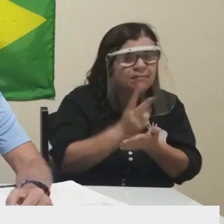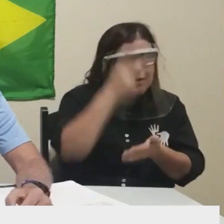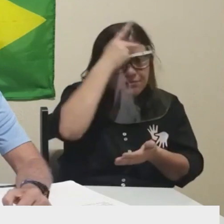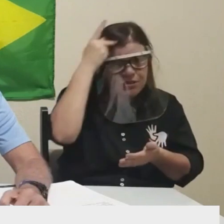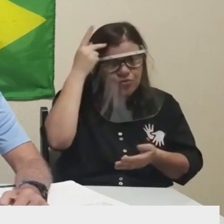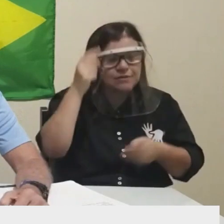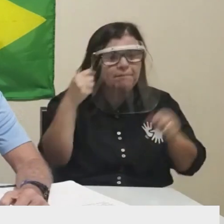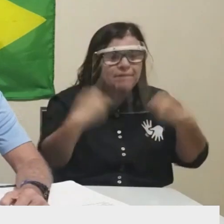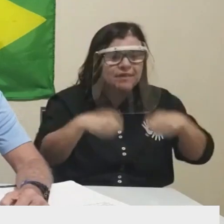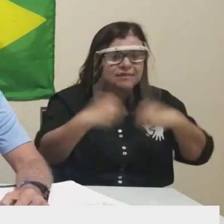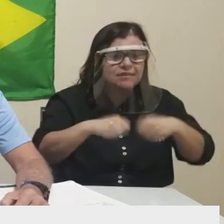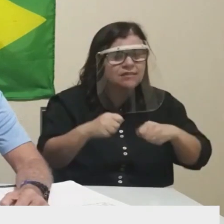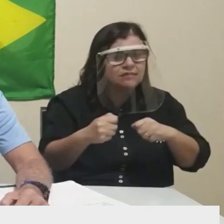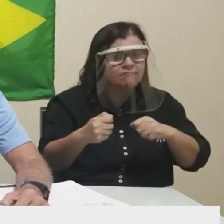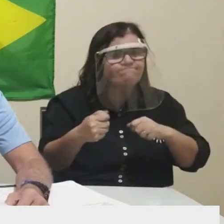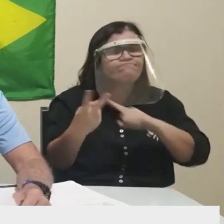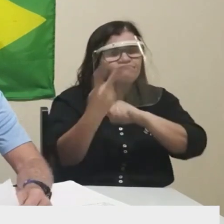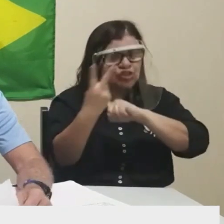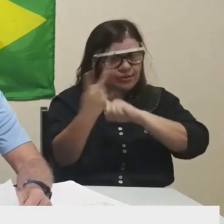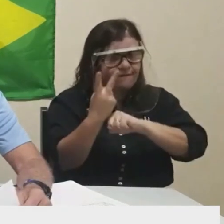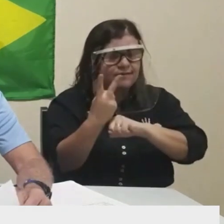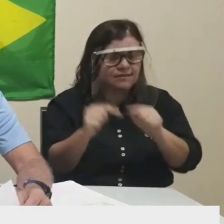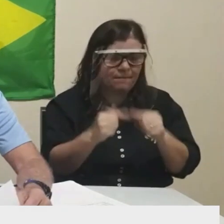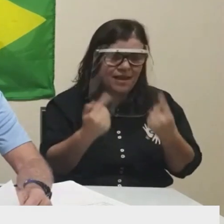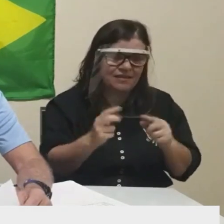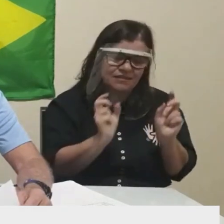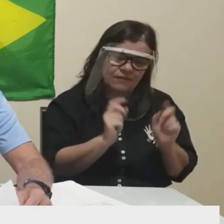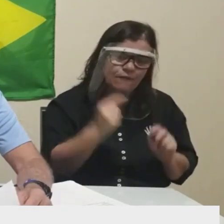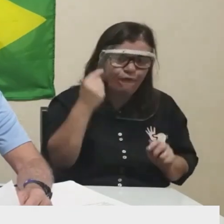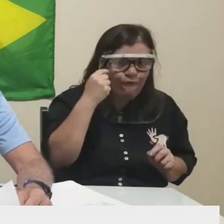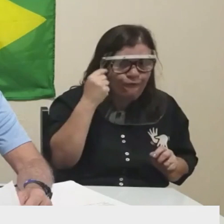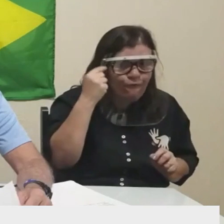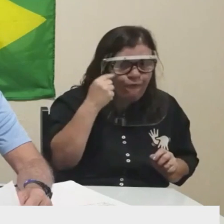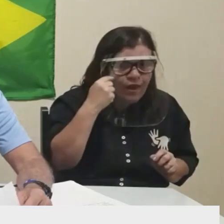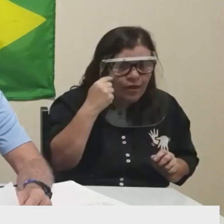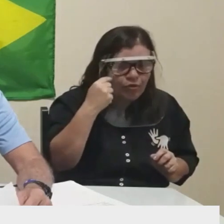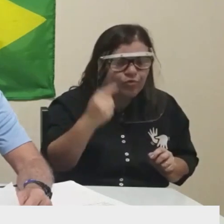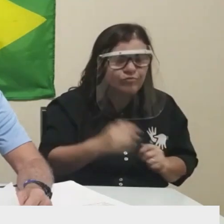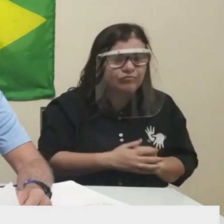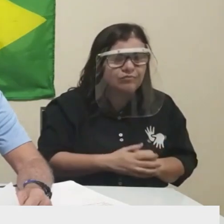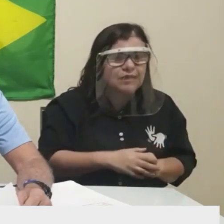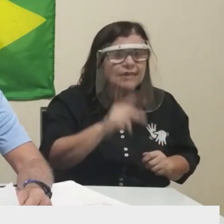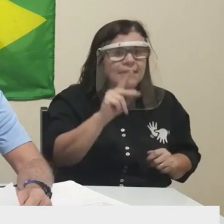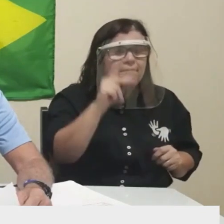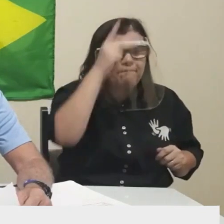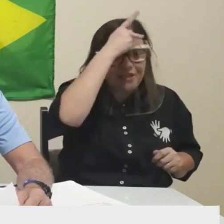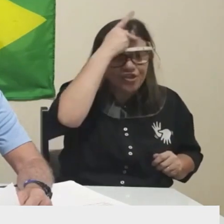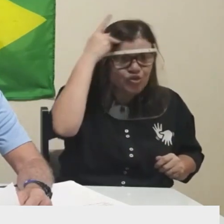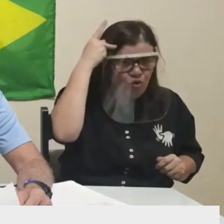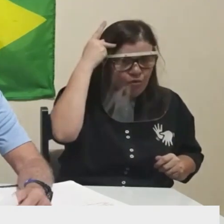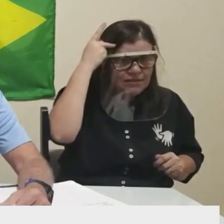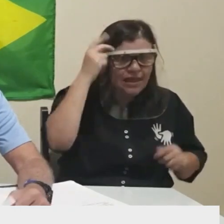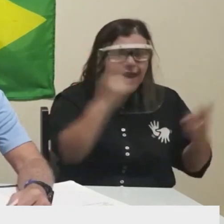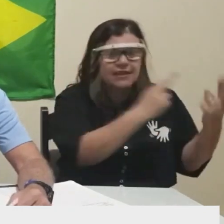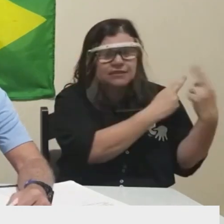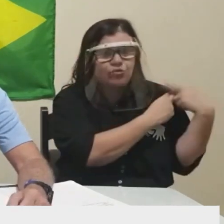do processo. Agora, havendo evidências de autoridades públicas diante de uma